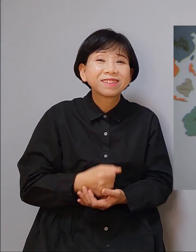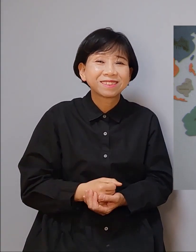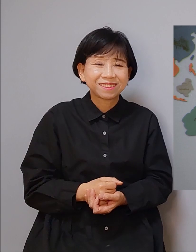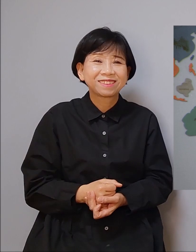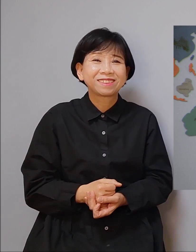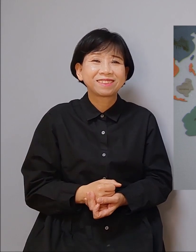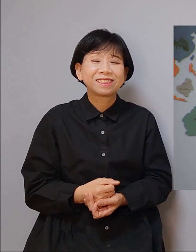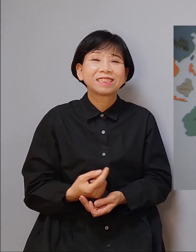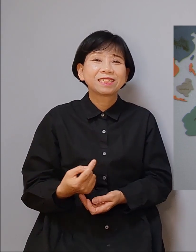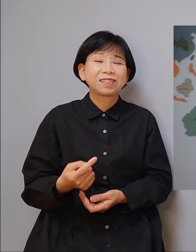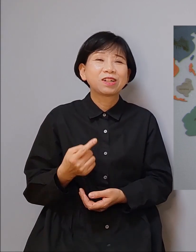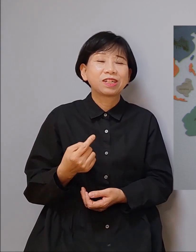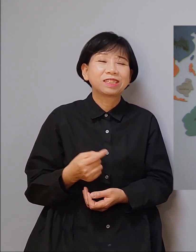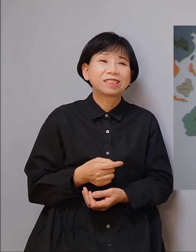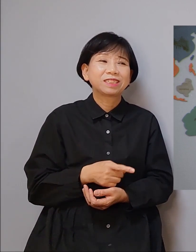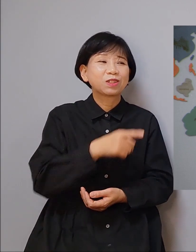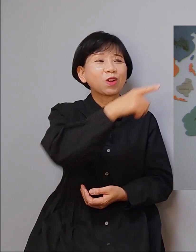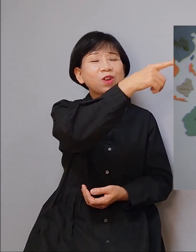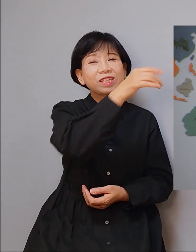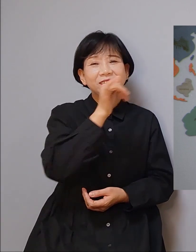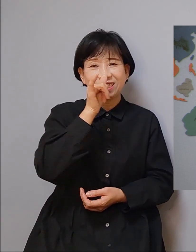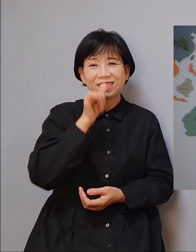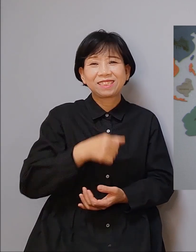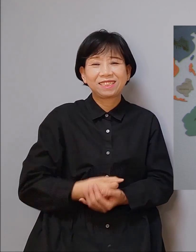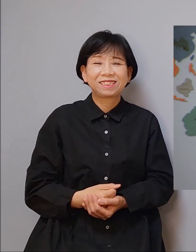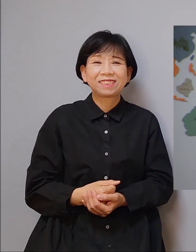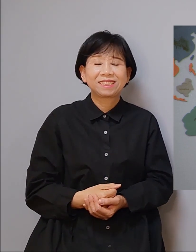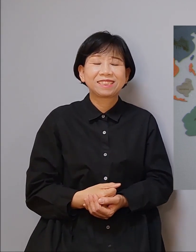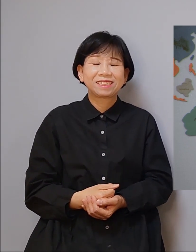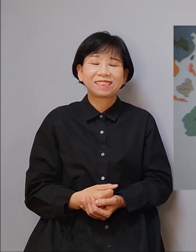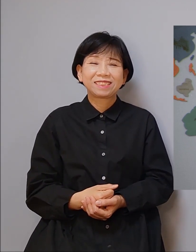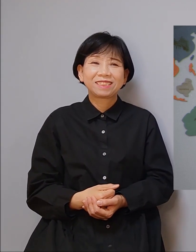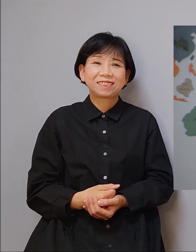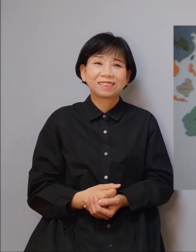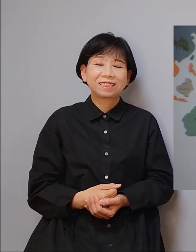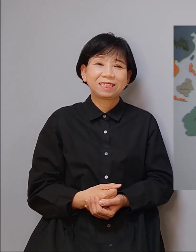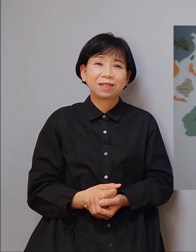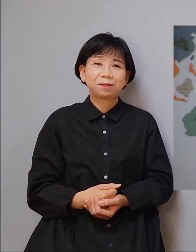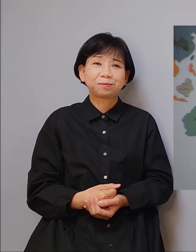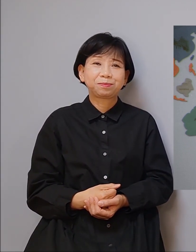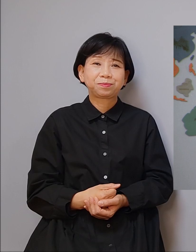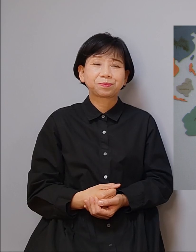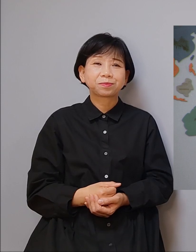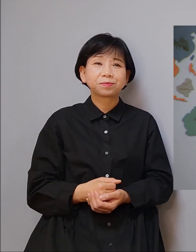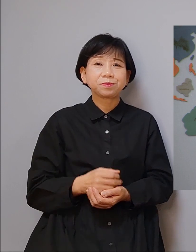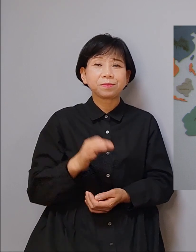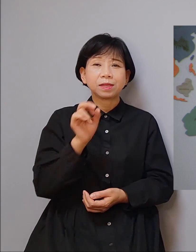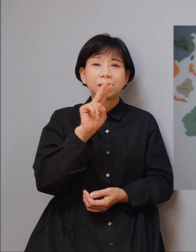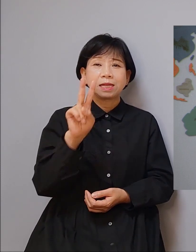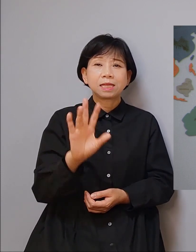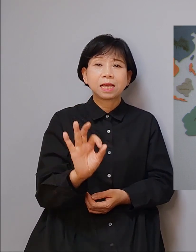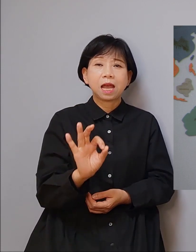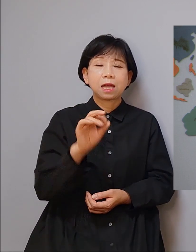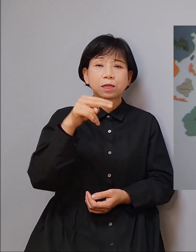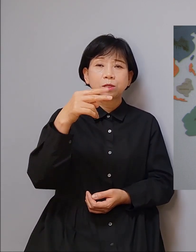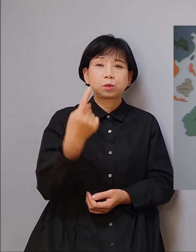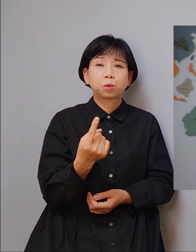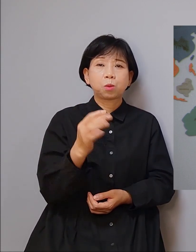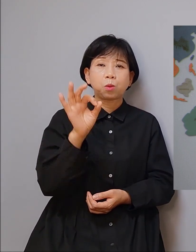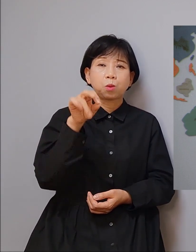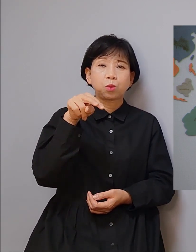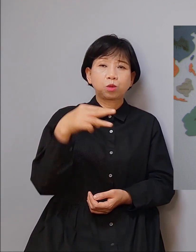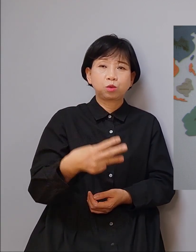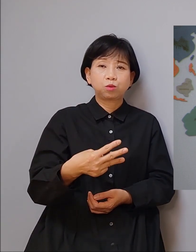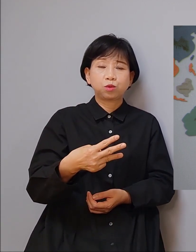아무튼 저 뒤에 어딘가에 있습니다. 그리고 양기영 집사님, 소연진 집사님 가정에 양도열 형제도